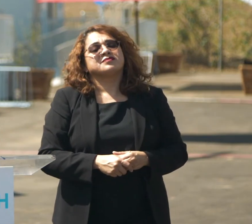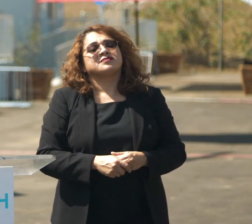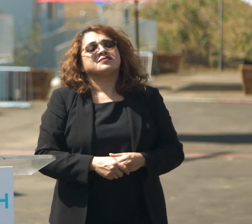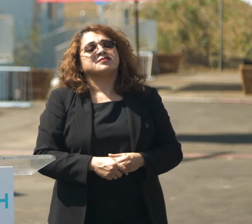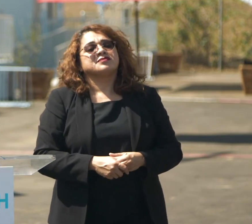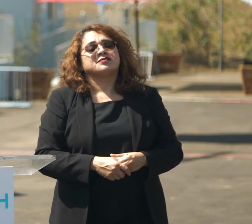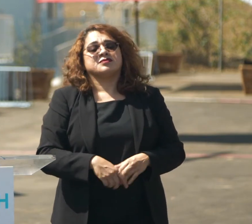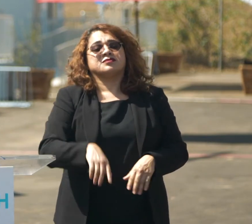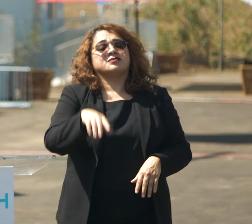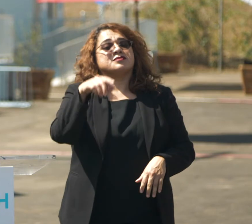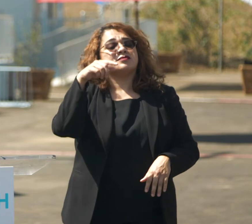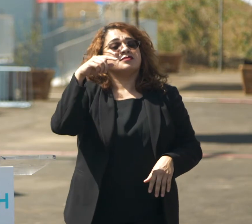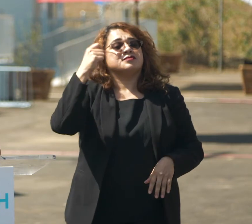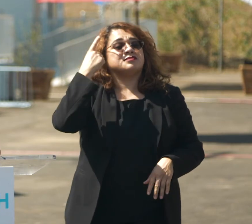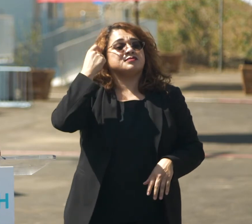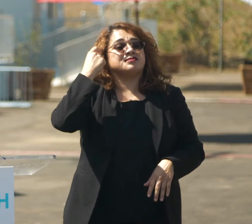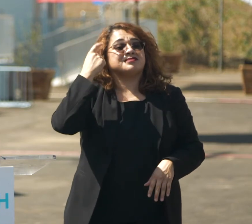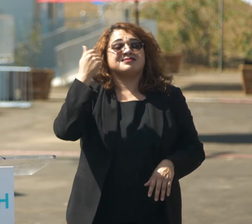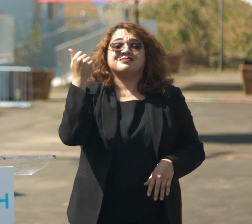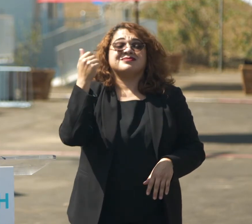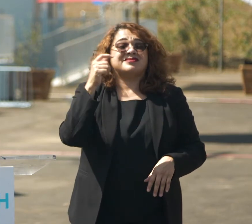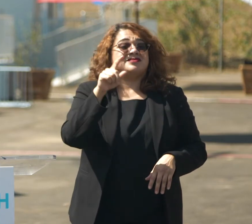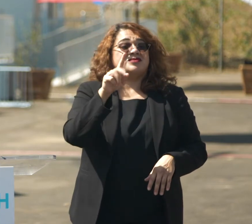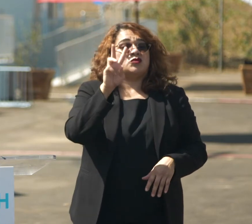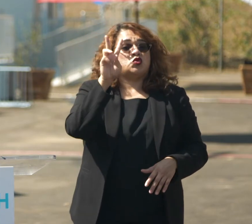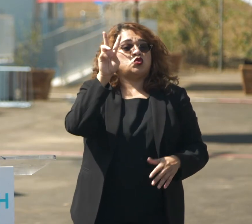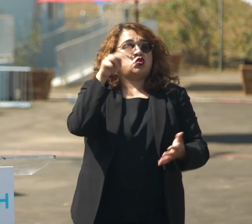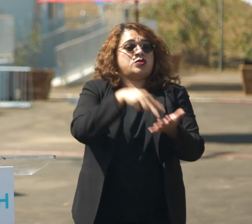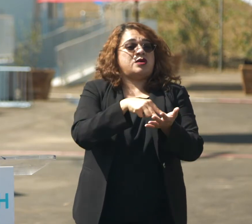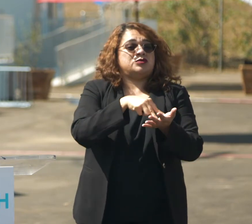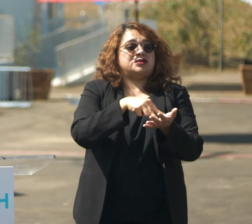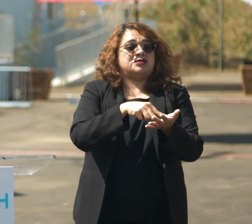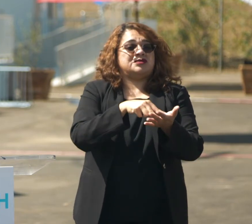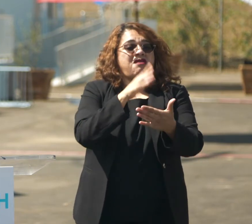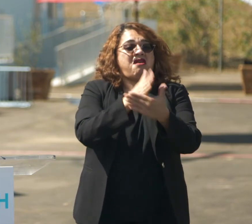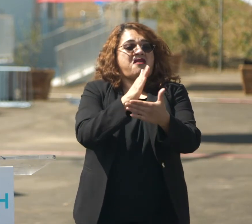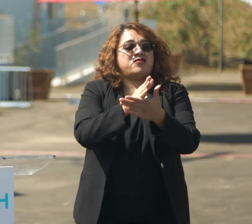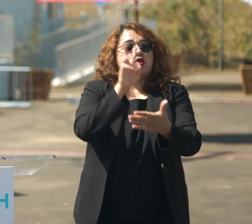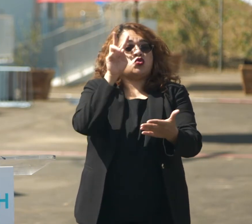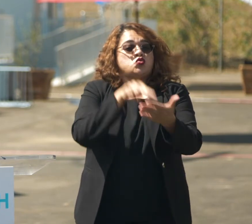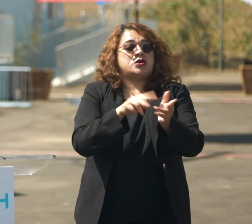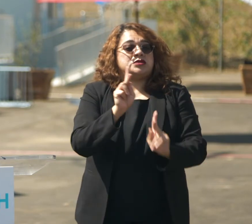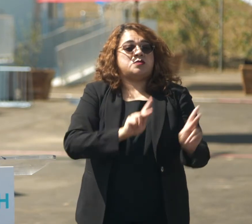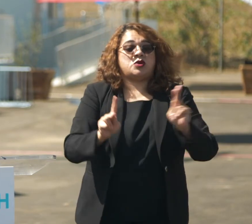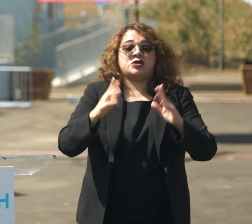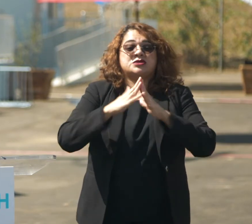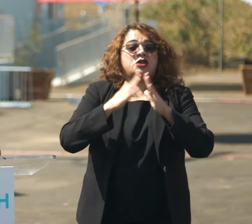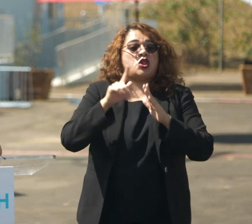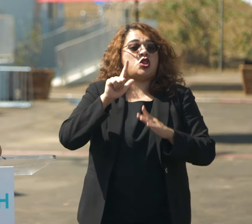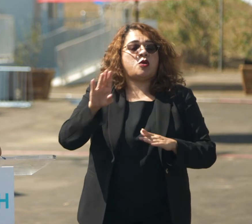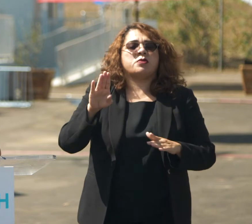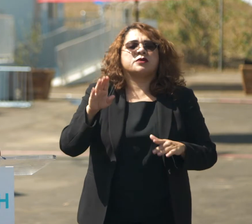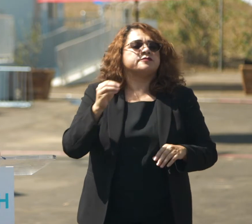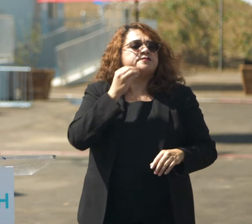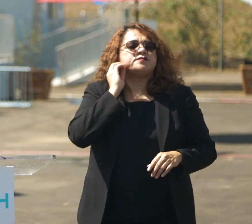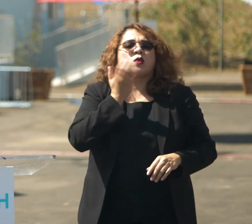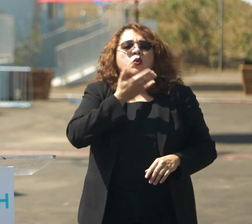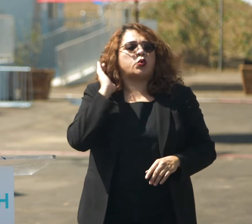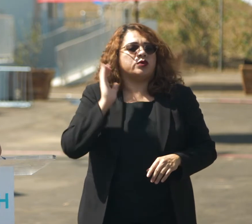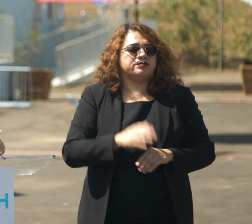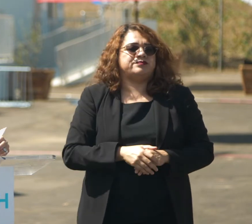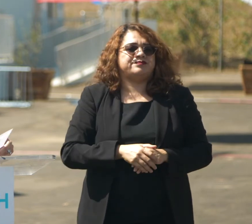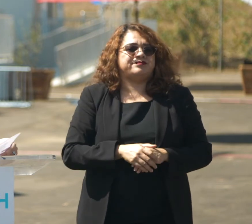En un día cualquiera hay al menos 2,000 personas sin hogar en la ciudad de Long Beach. Este no es un problema de la